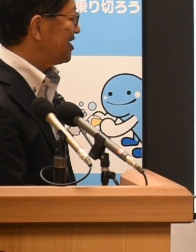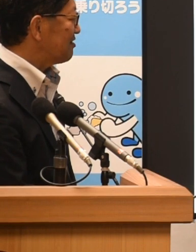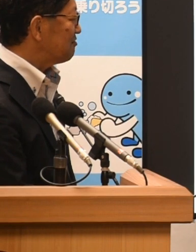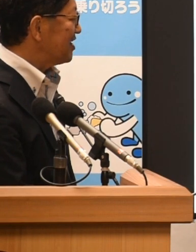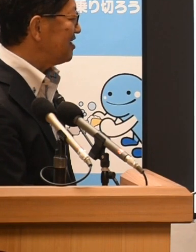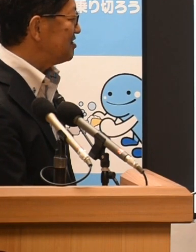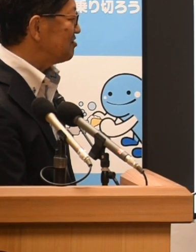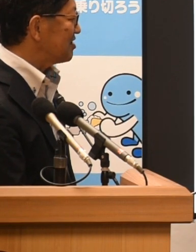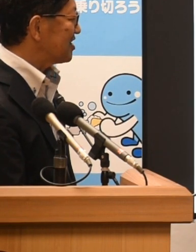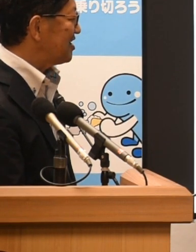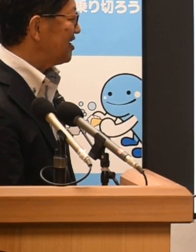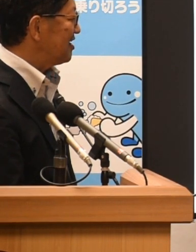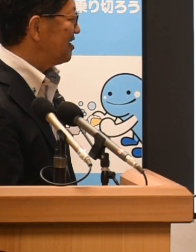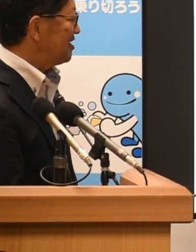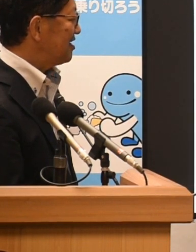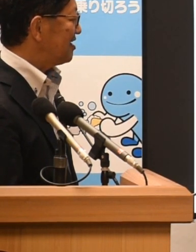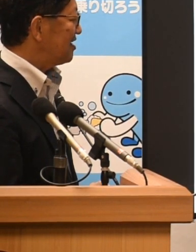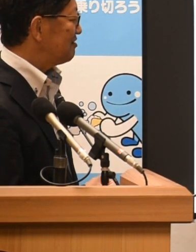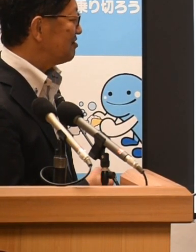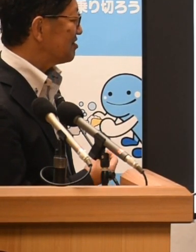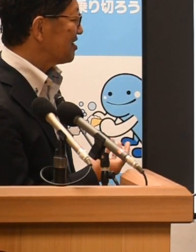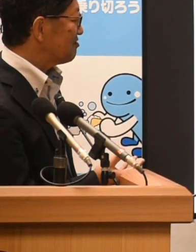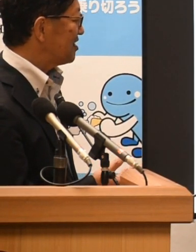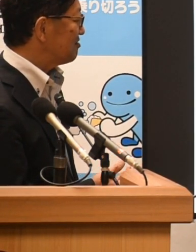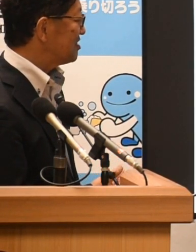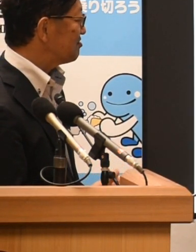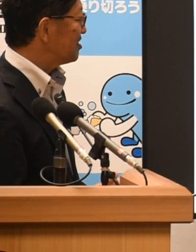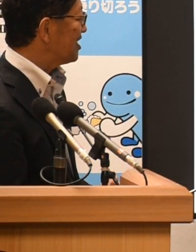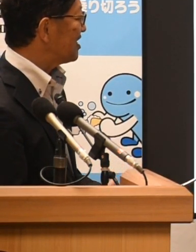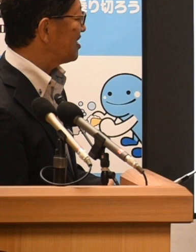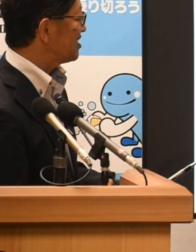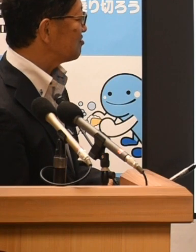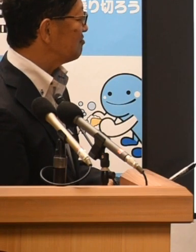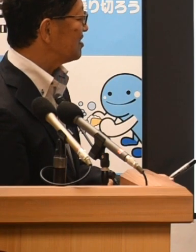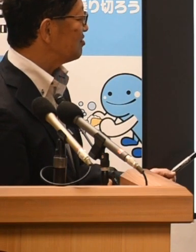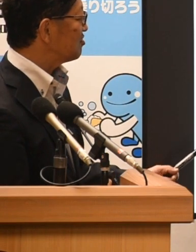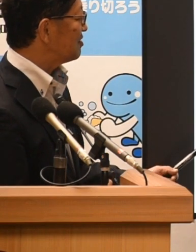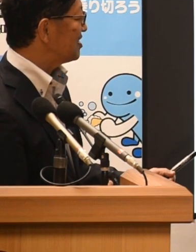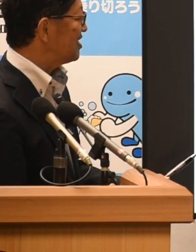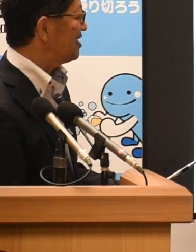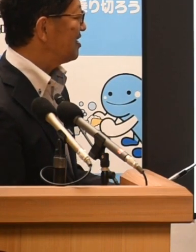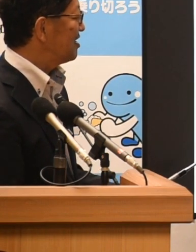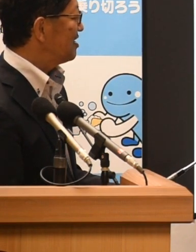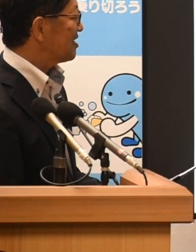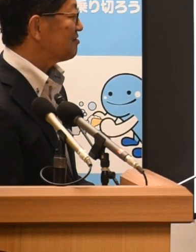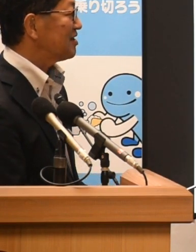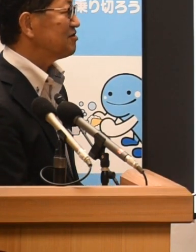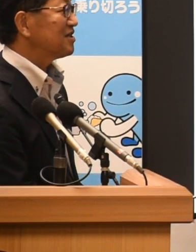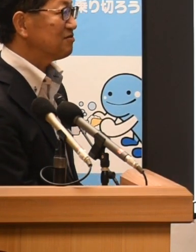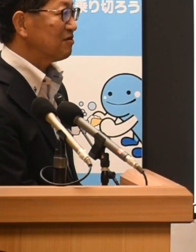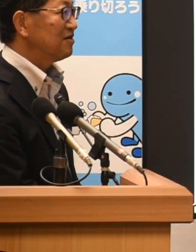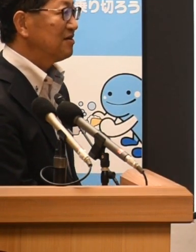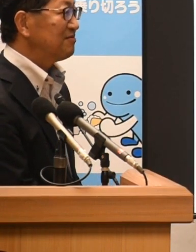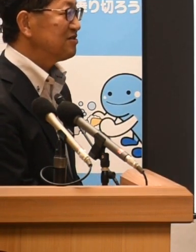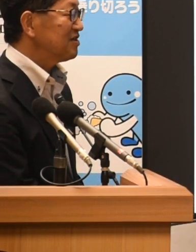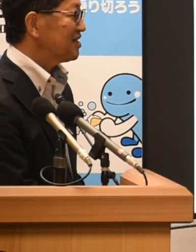の場で、ここがエンジンとなって、ウイルスが拡大をして、それが家庭や職場に持ち込まれて拡大をし